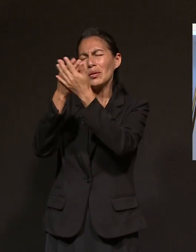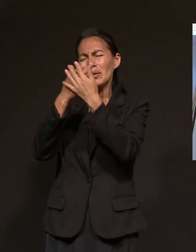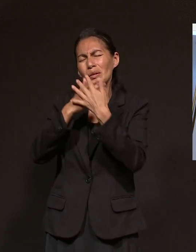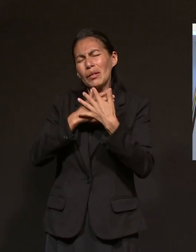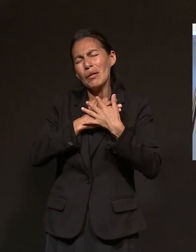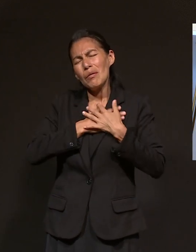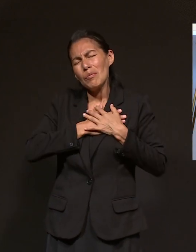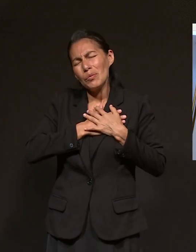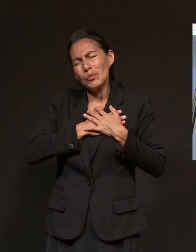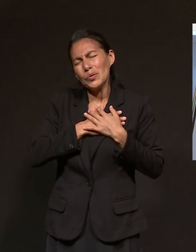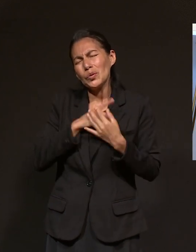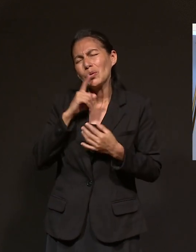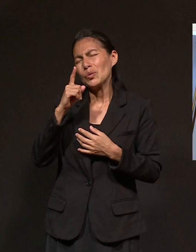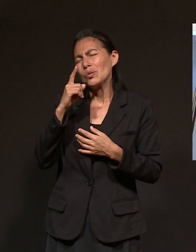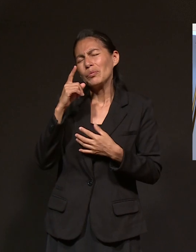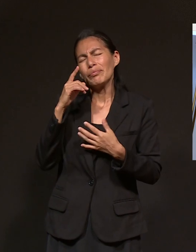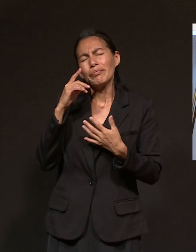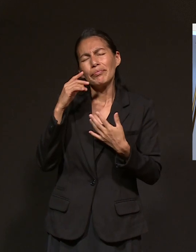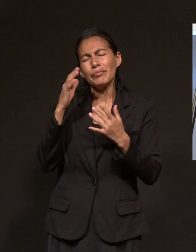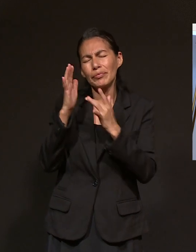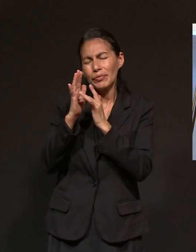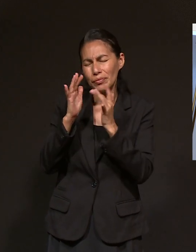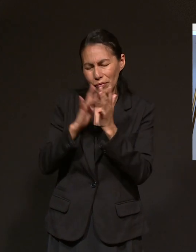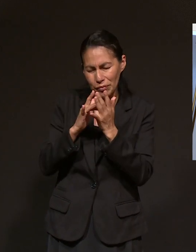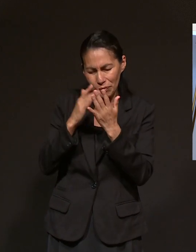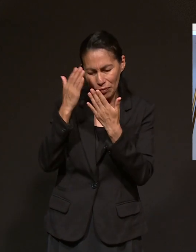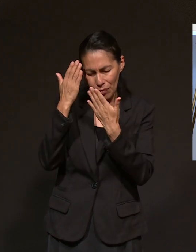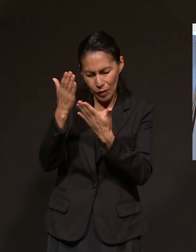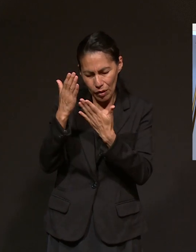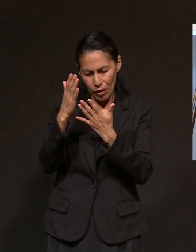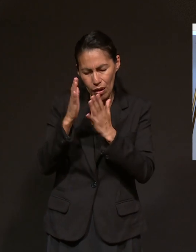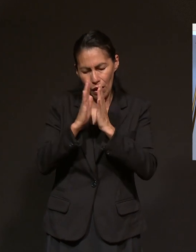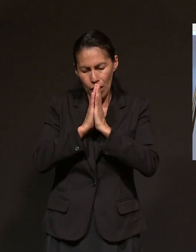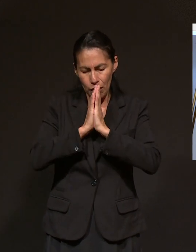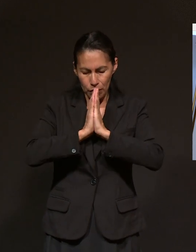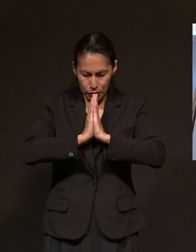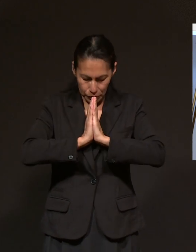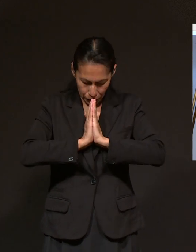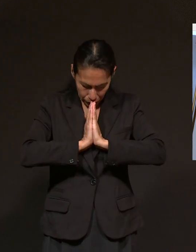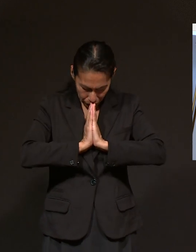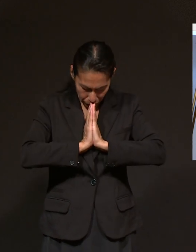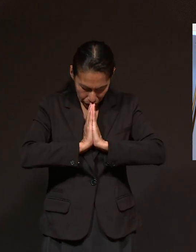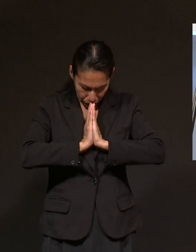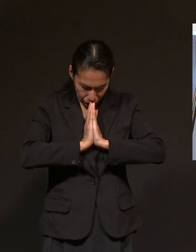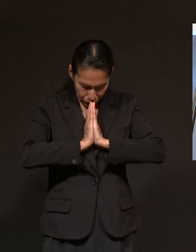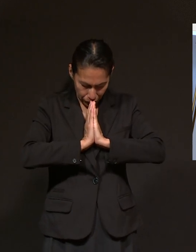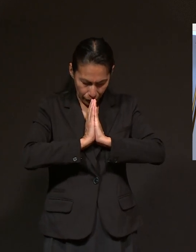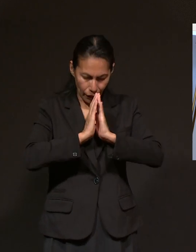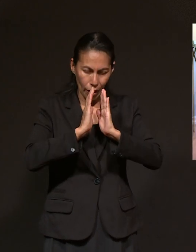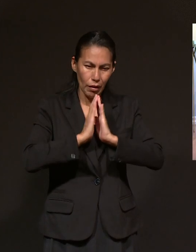amor Porque lo pedimos En el nombre Precioso De Jesús Amén Amén